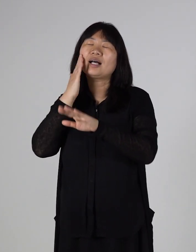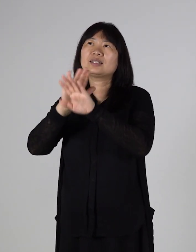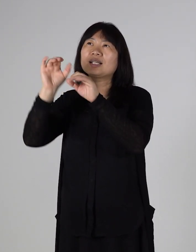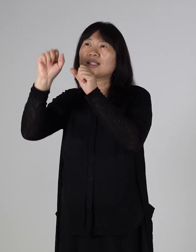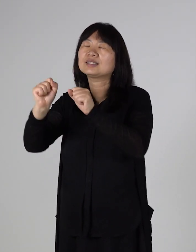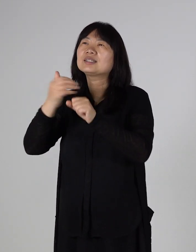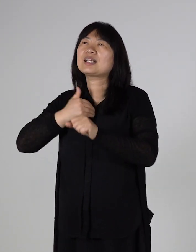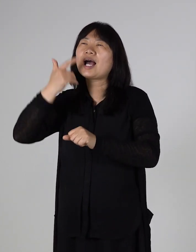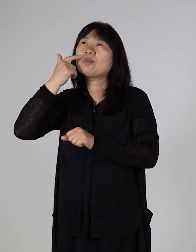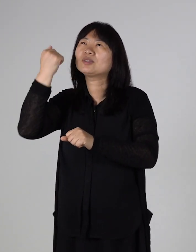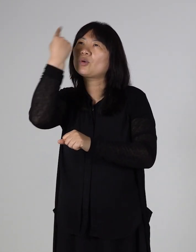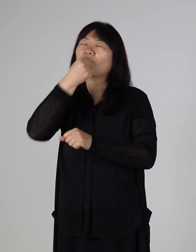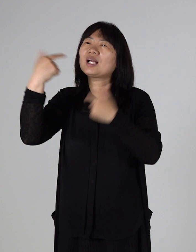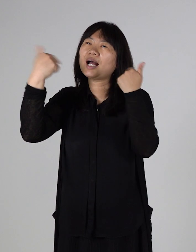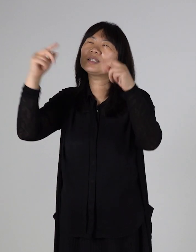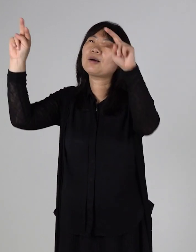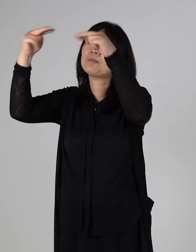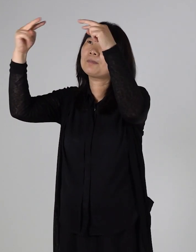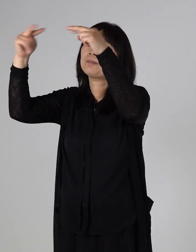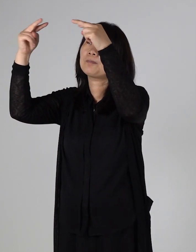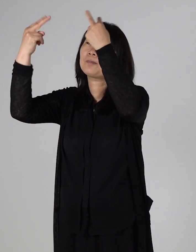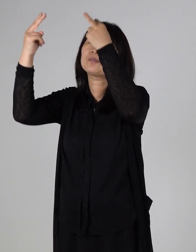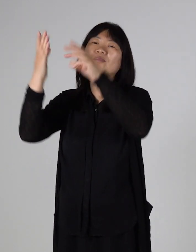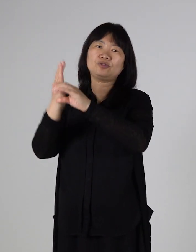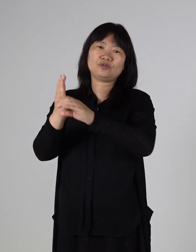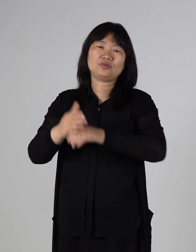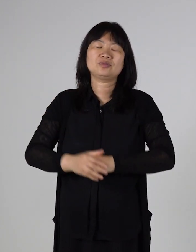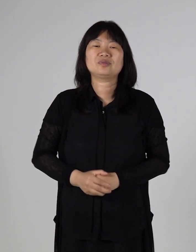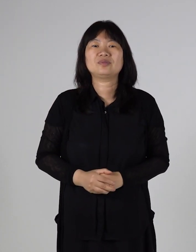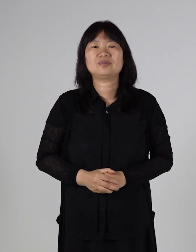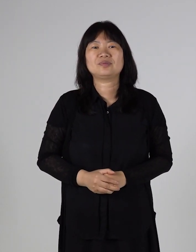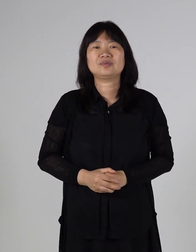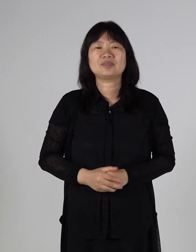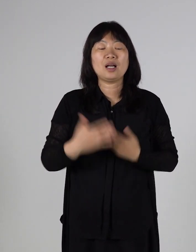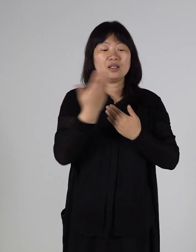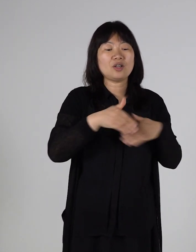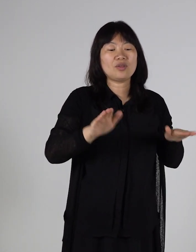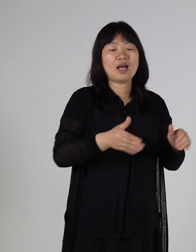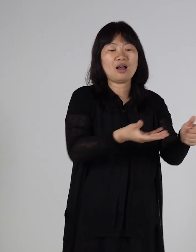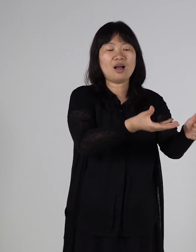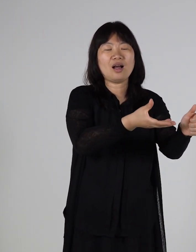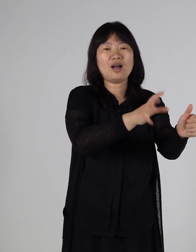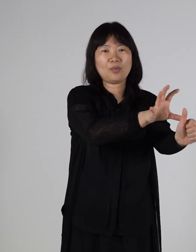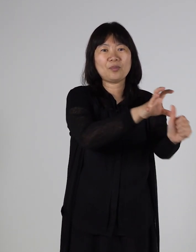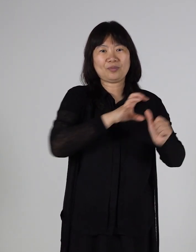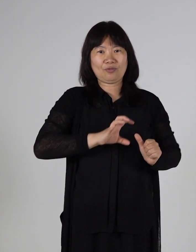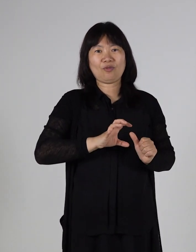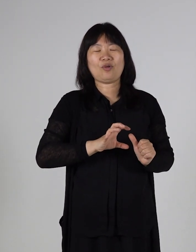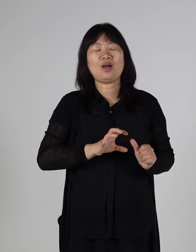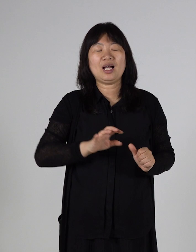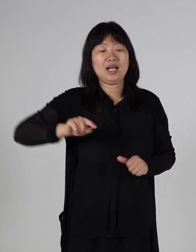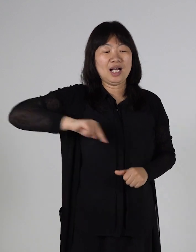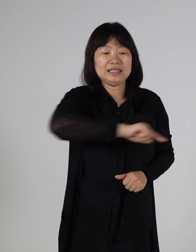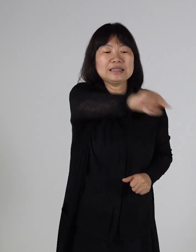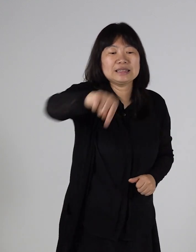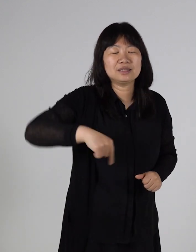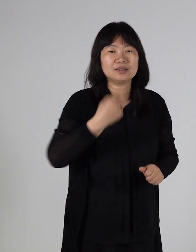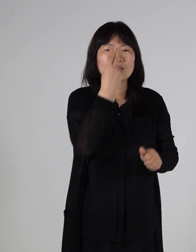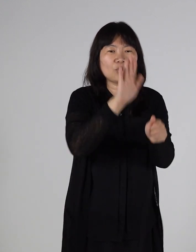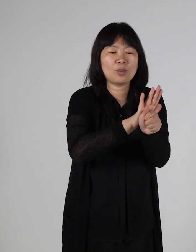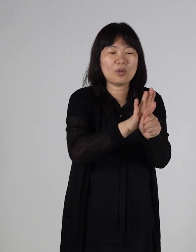얼굴을 항상 배움느니라. 네. 이렇게 천사까지 동원해서 그들을